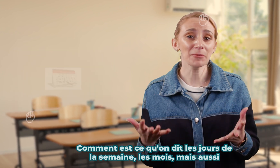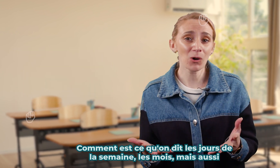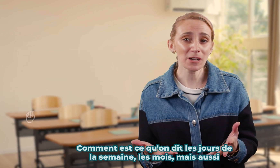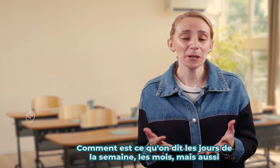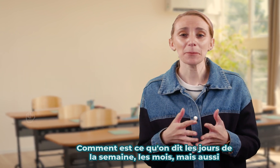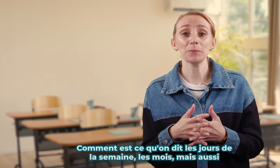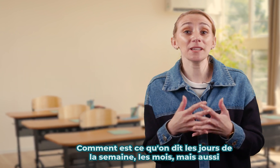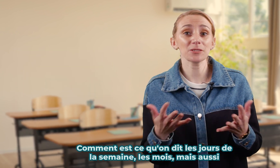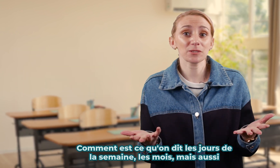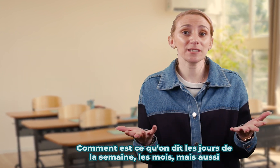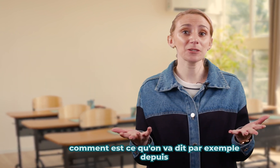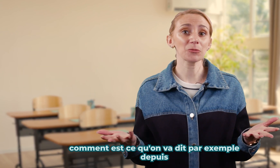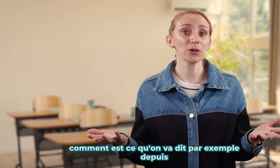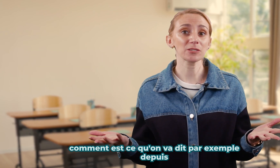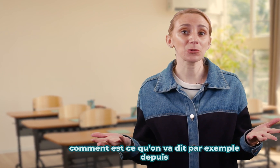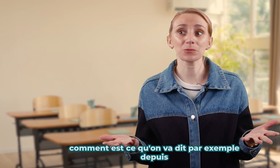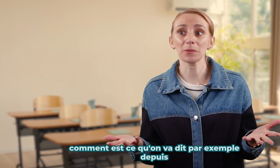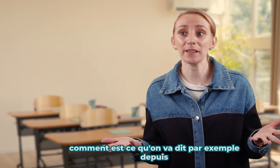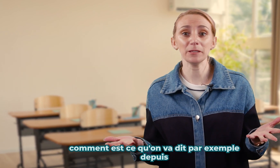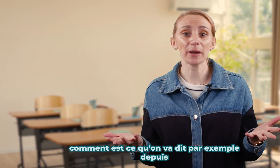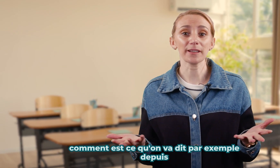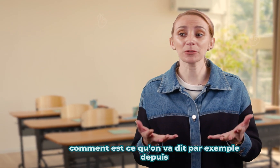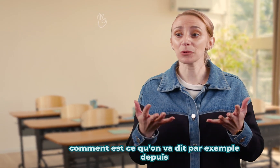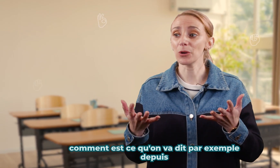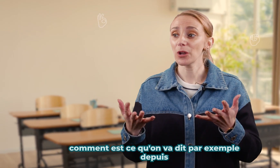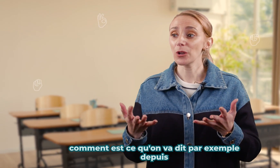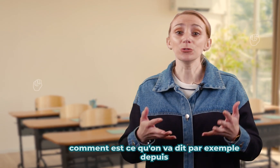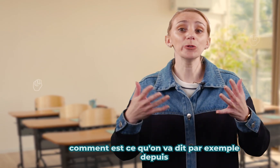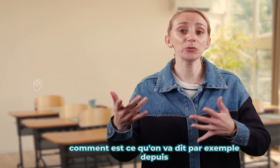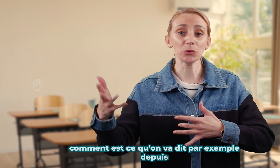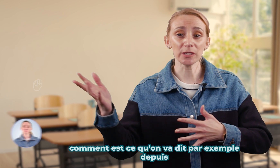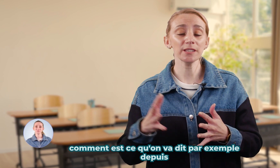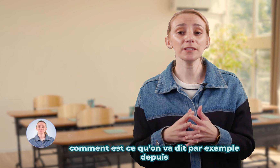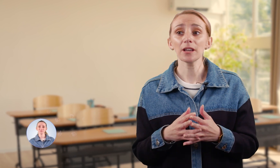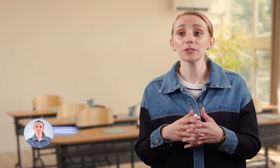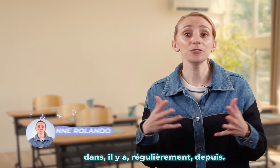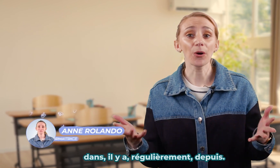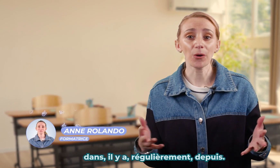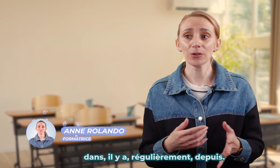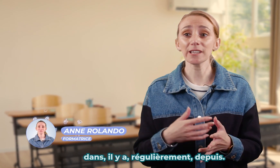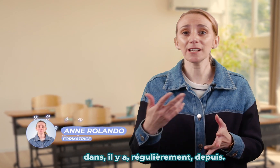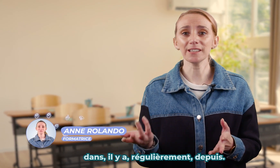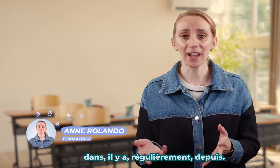mois, mais aussi comment est-ce qu'on dit par exemple depuis, dans, il y